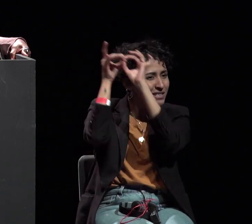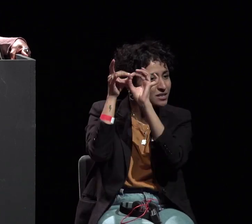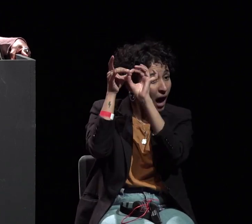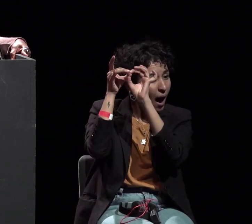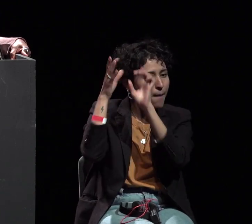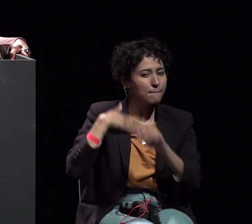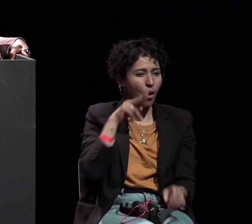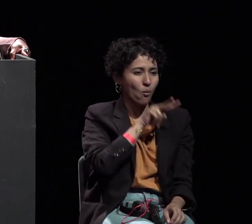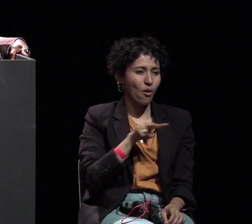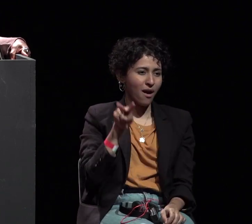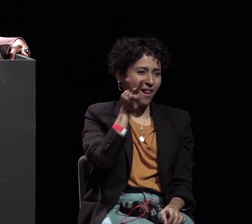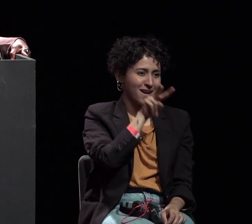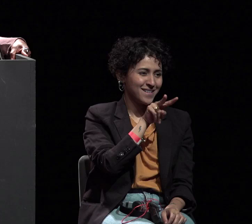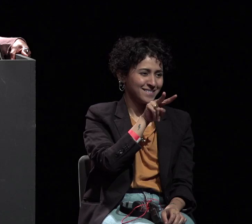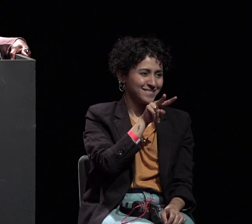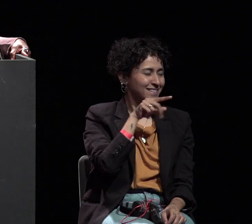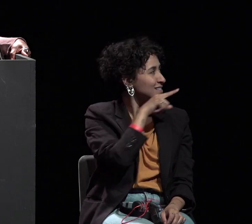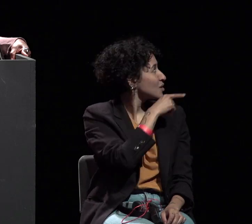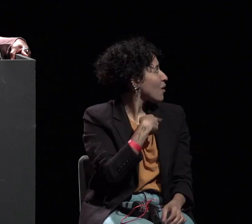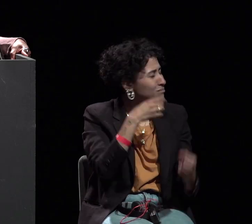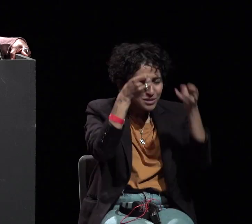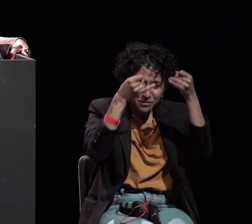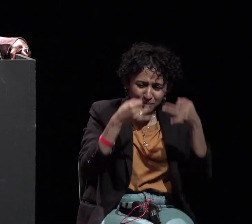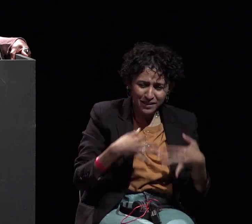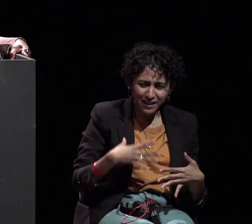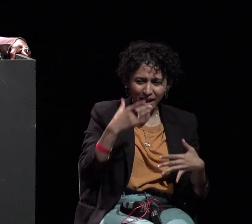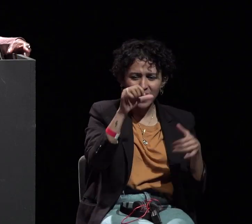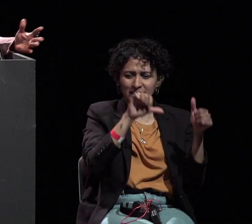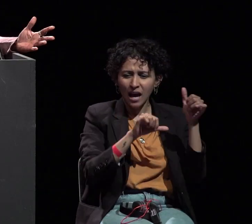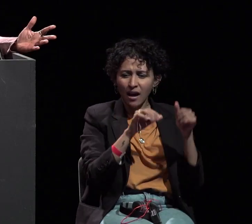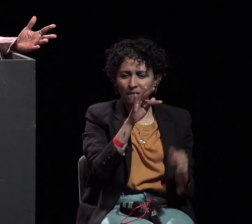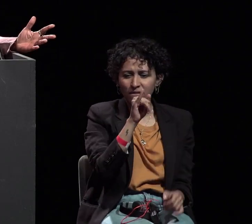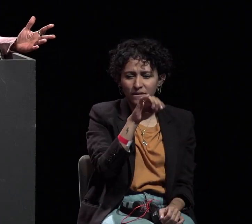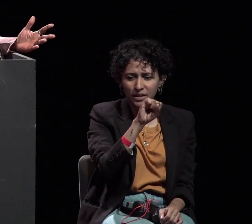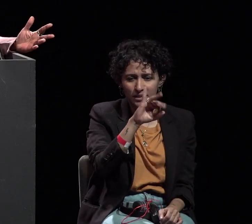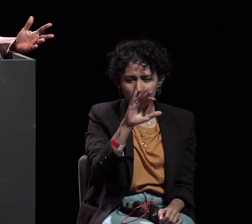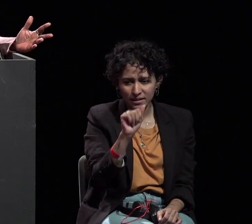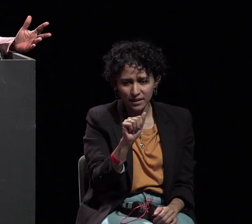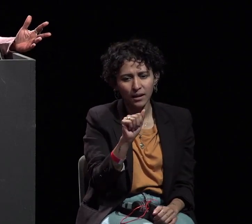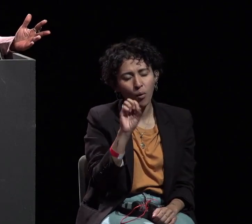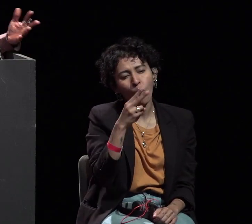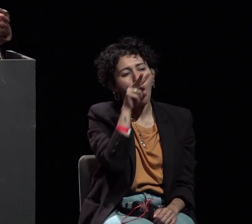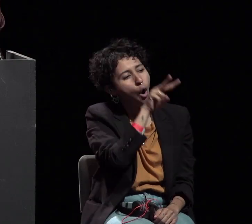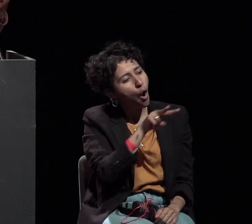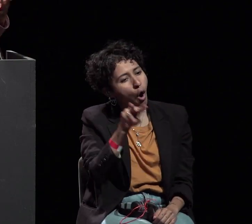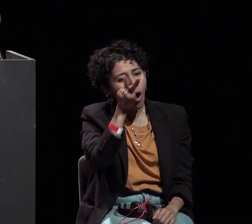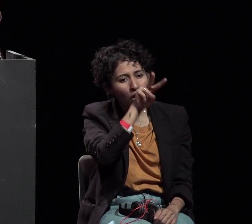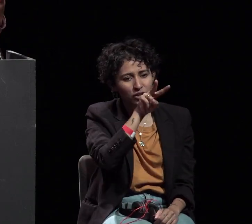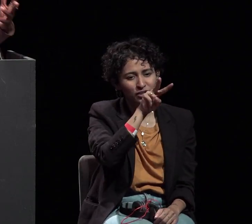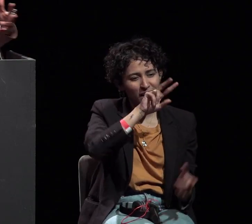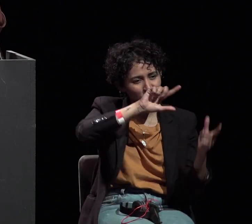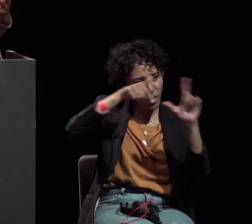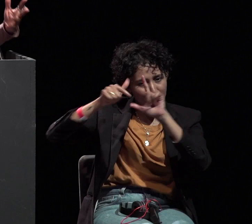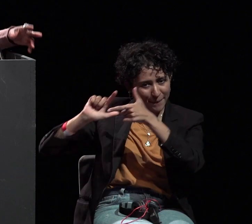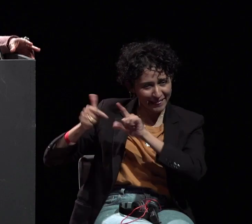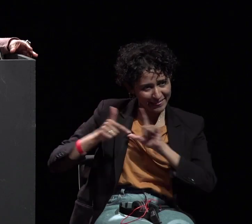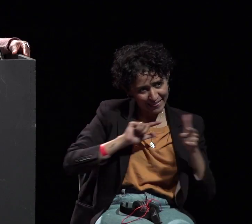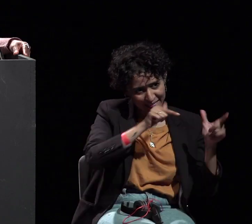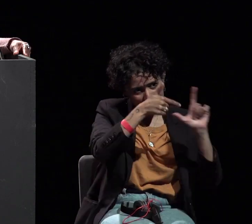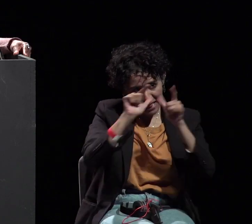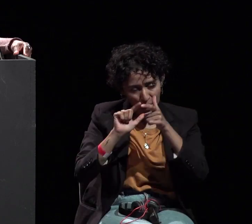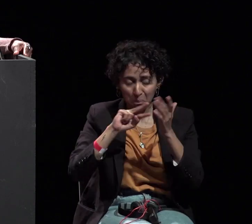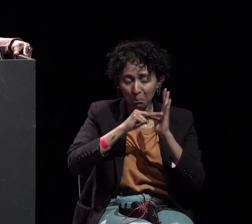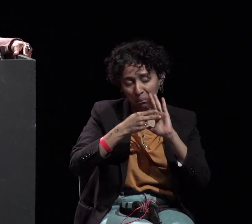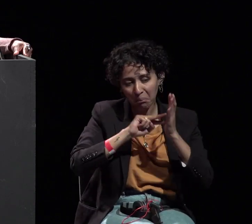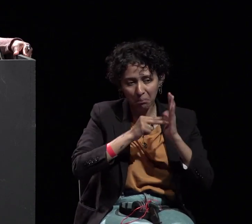da física geometral, o que a gente tem? O sujeito cartesiano, né, falando de maneira muito vulgar, muito